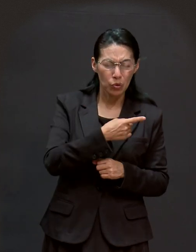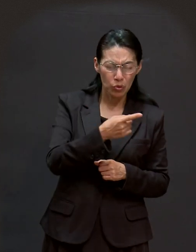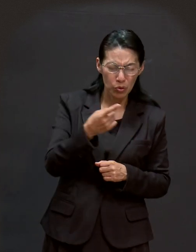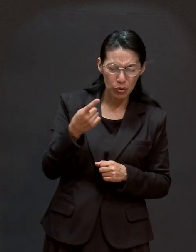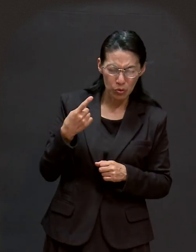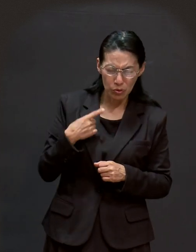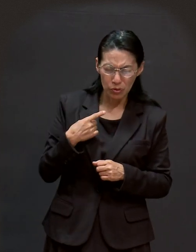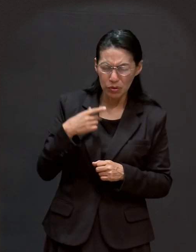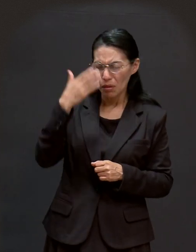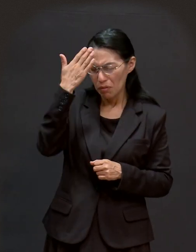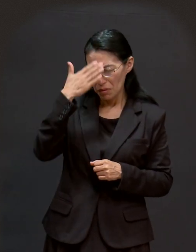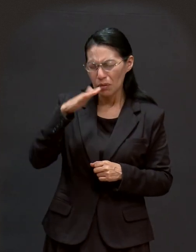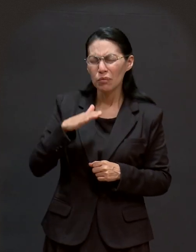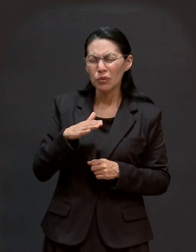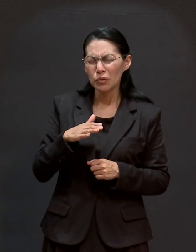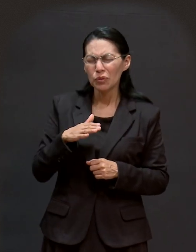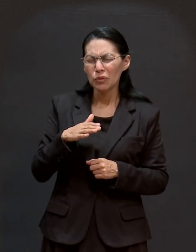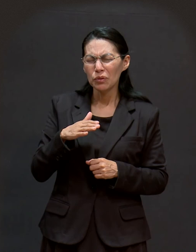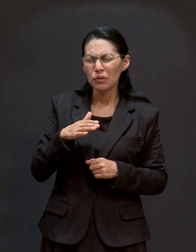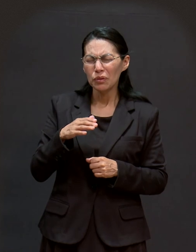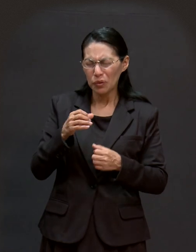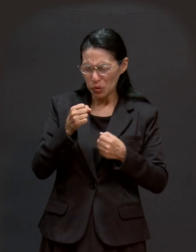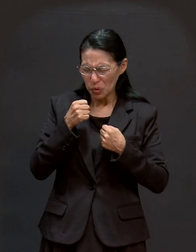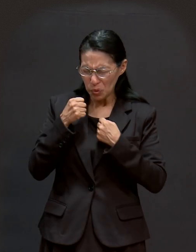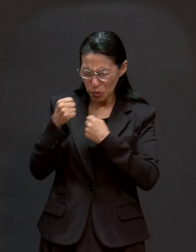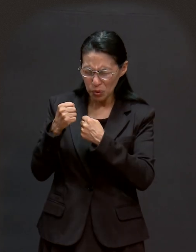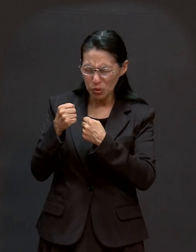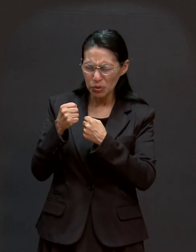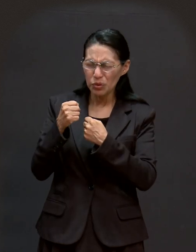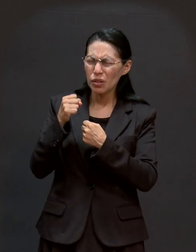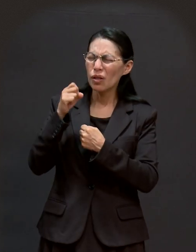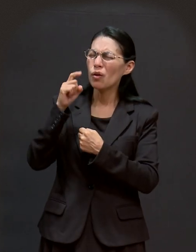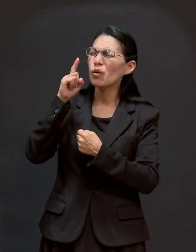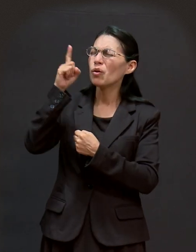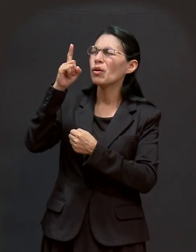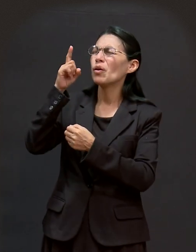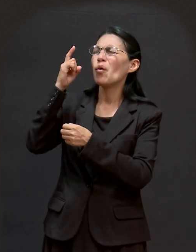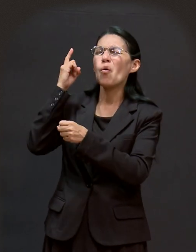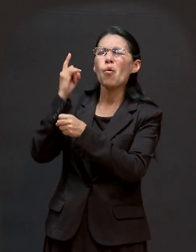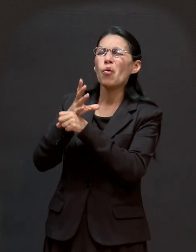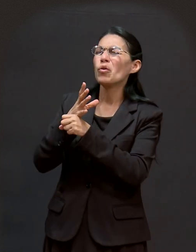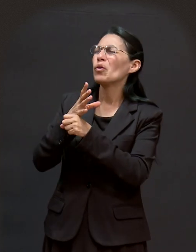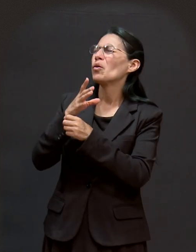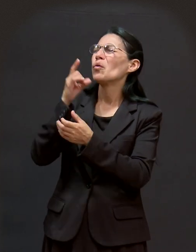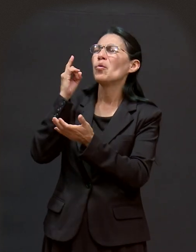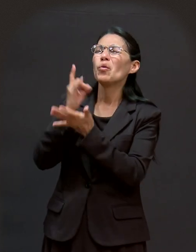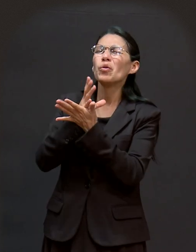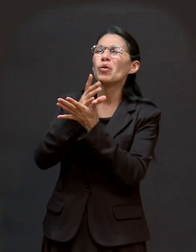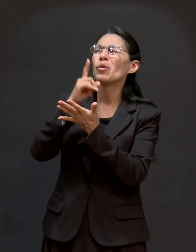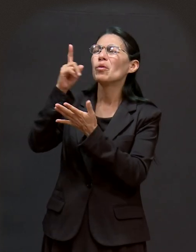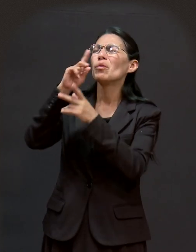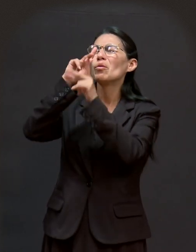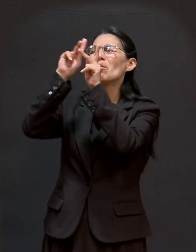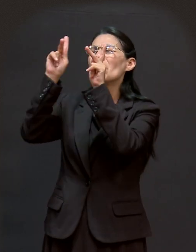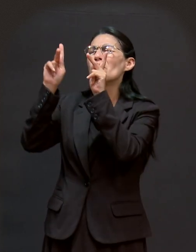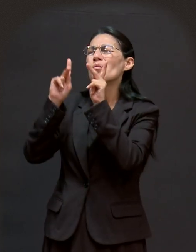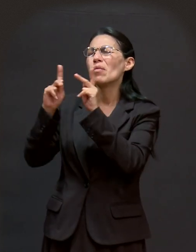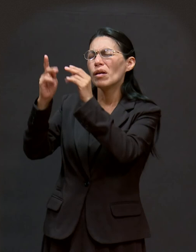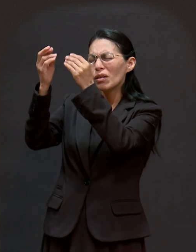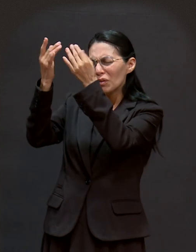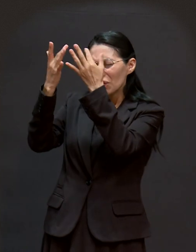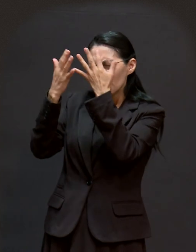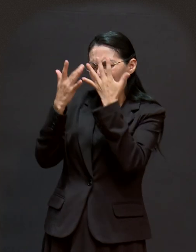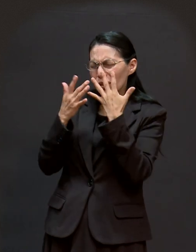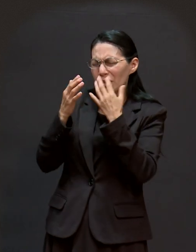delante de ti todas estas cosas porque sabemos que sólo en ti encontramos la paz que necesitamos